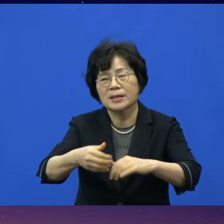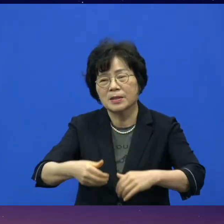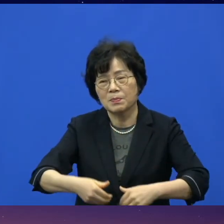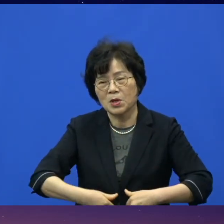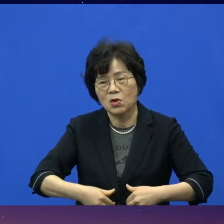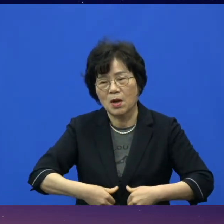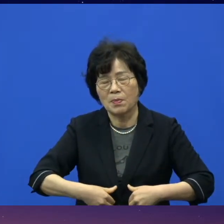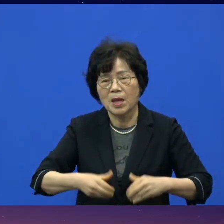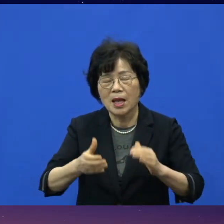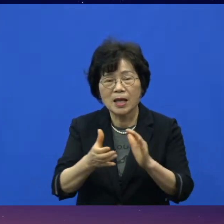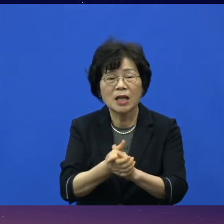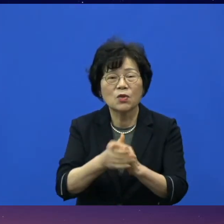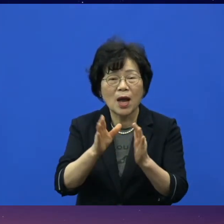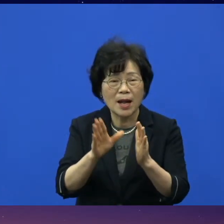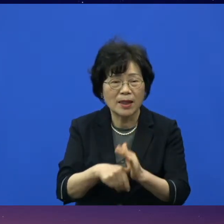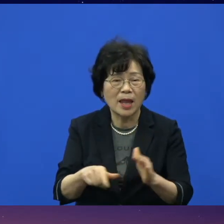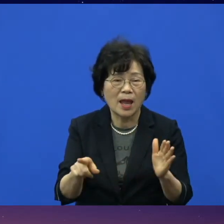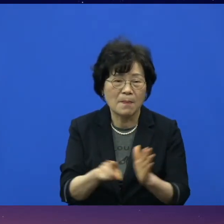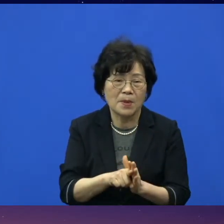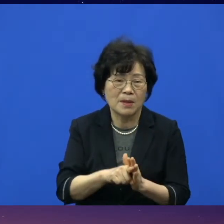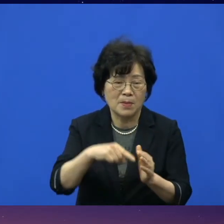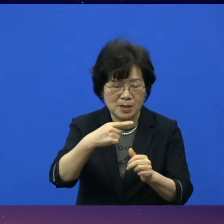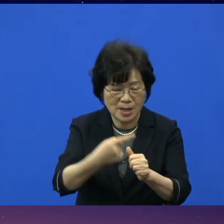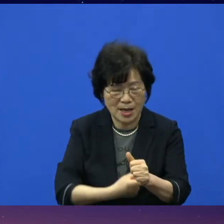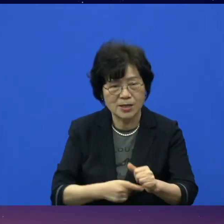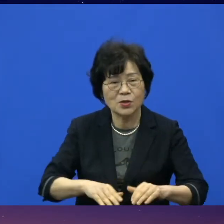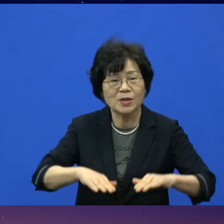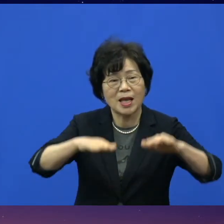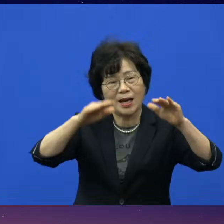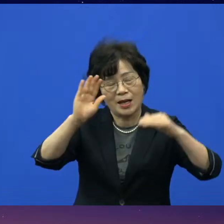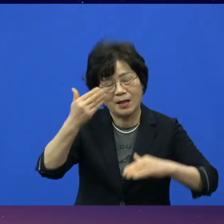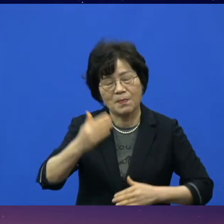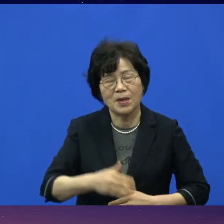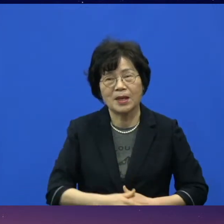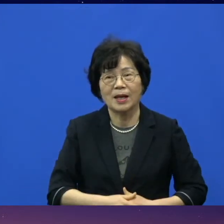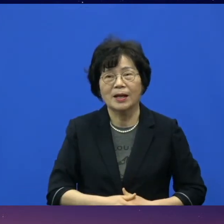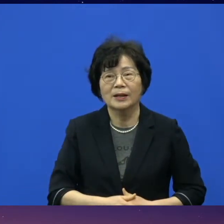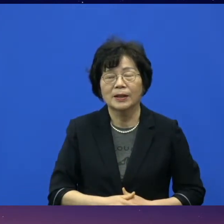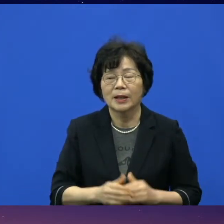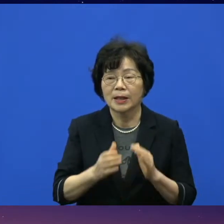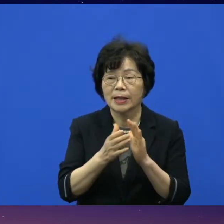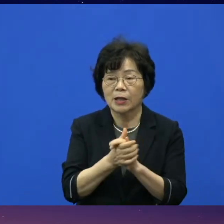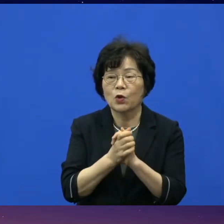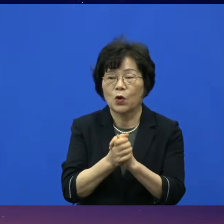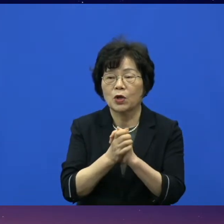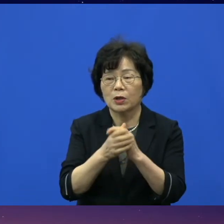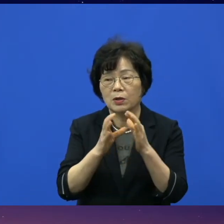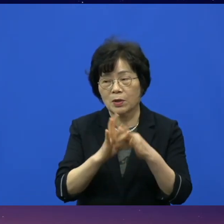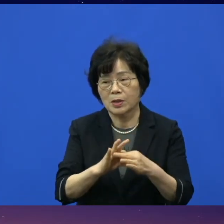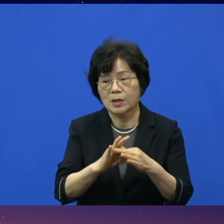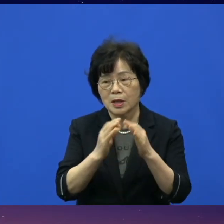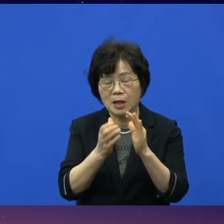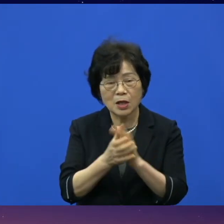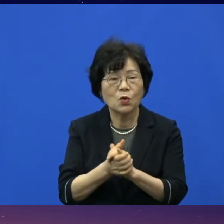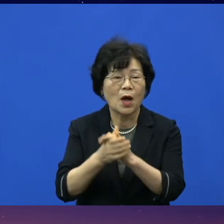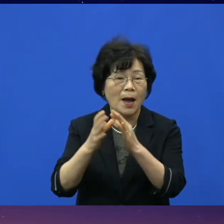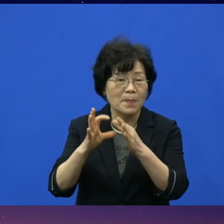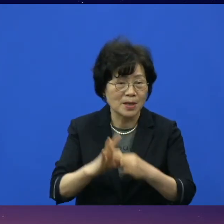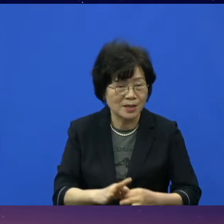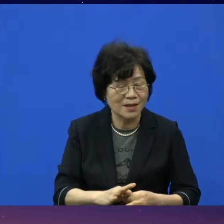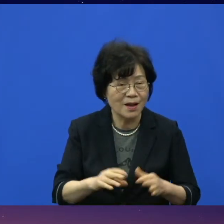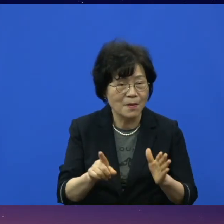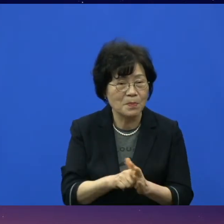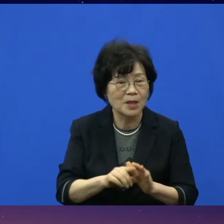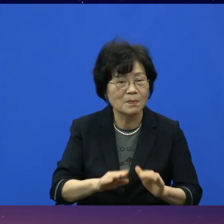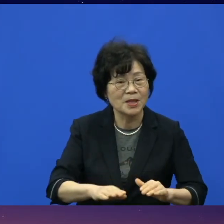기도를 해야 믿음이 자라요. 믿음이 막 자라는 게 아니고 기도를 통해서 기도하면서 믿음이